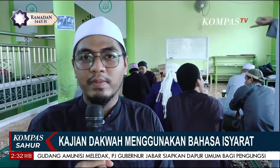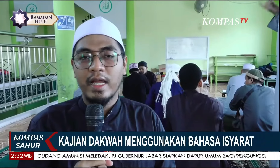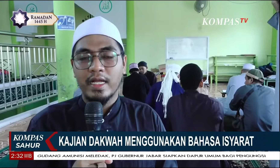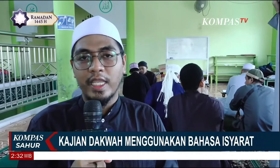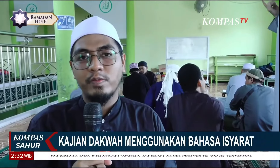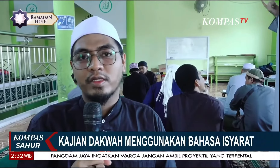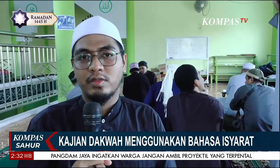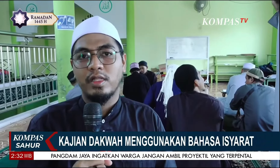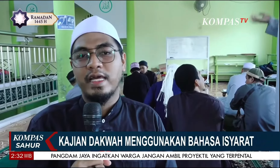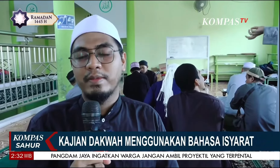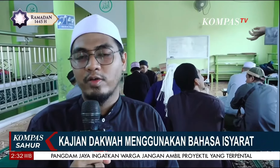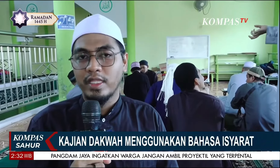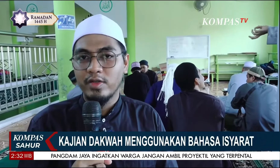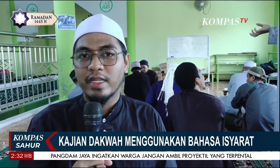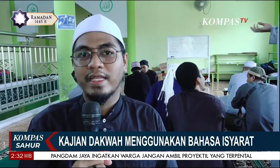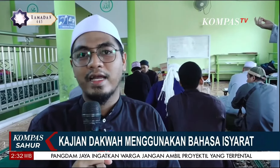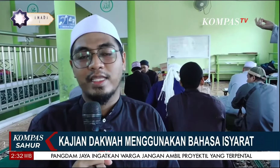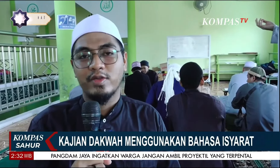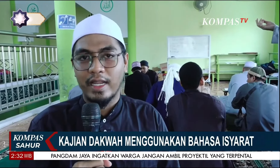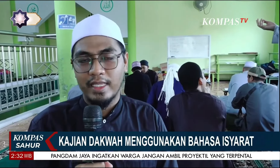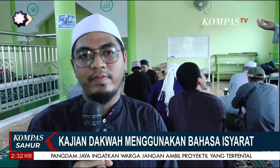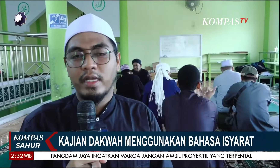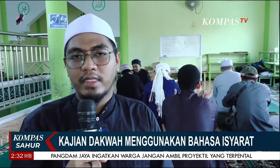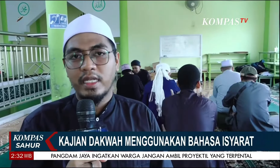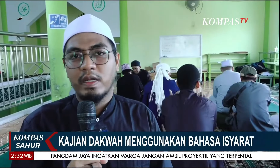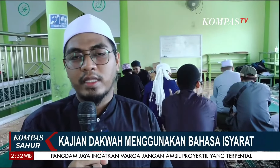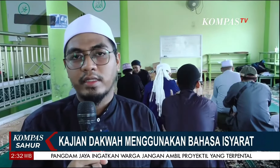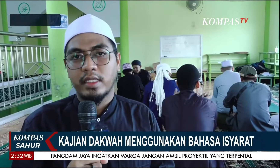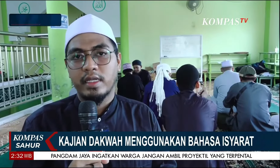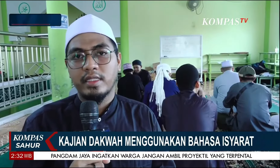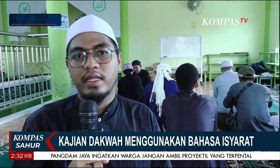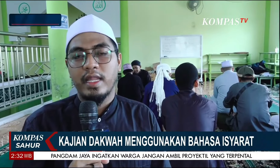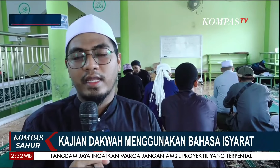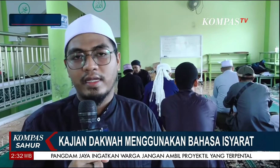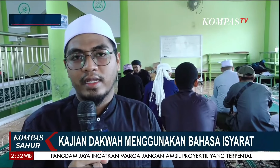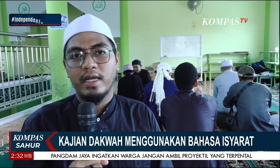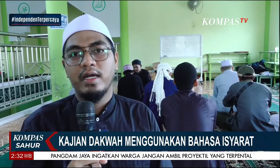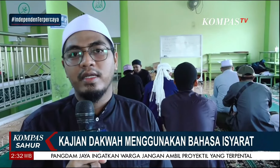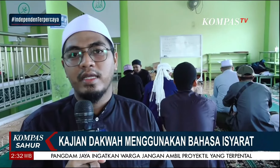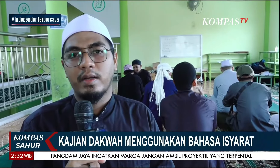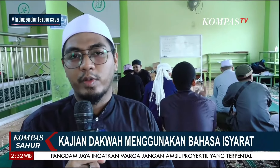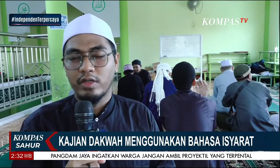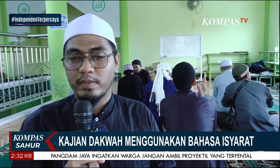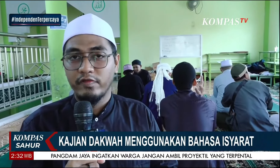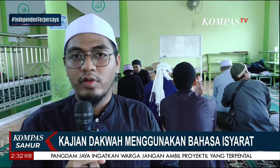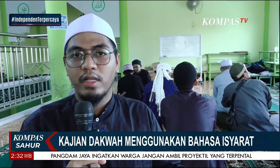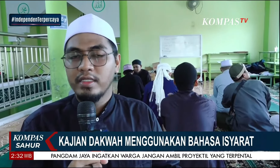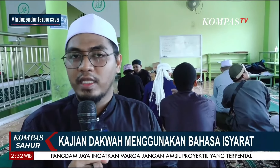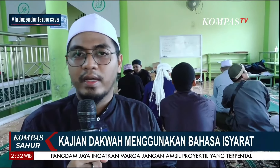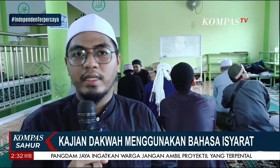Wasallam kehidupan Rasulullah dari bangun tidur hingga tidur lagi jadi ada beberapa santri-santri kita yang dari daerah-daerah yang programnya full setiap hari